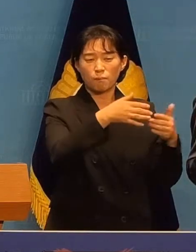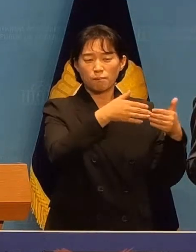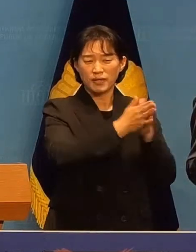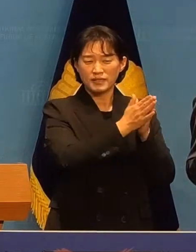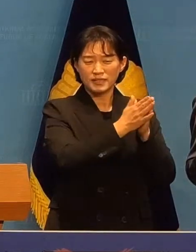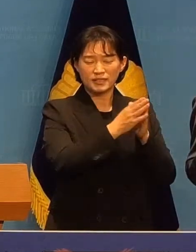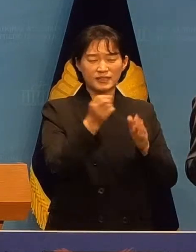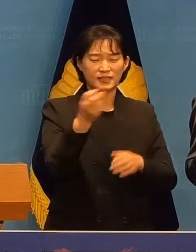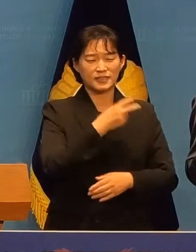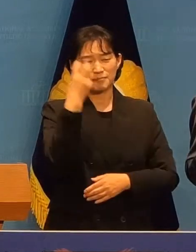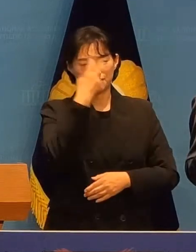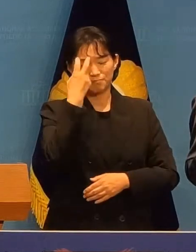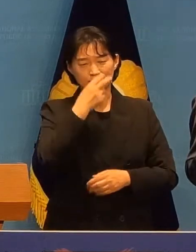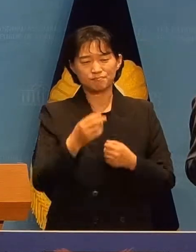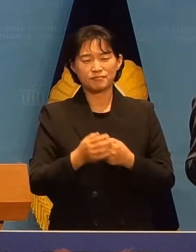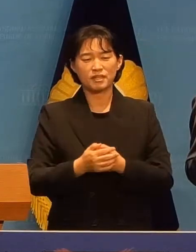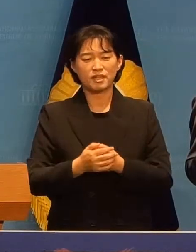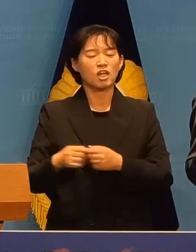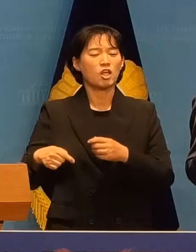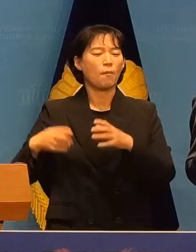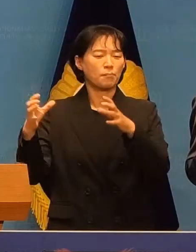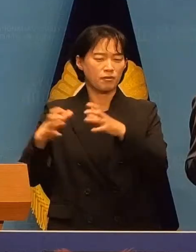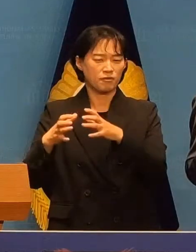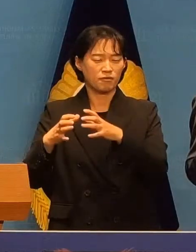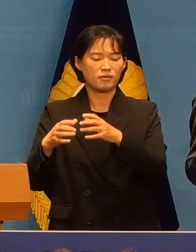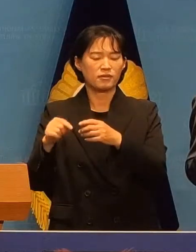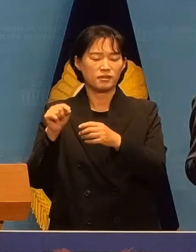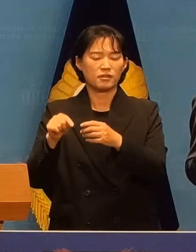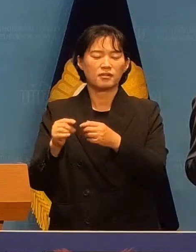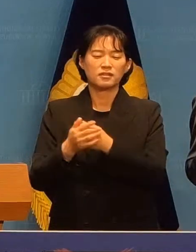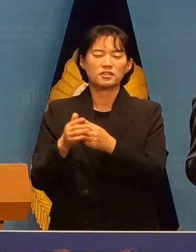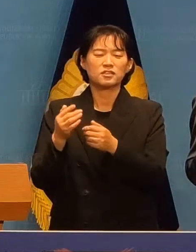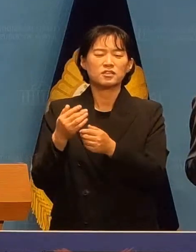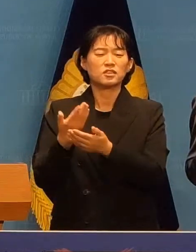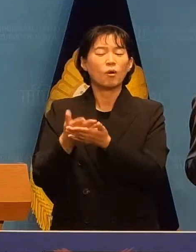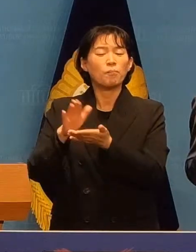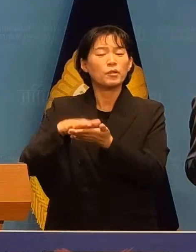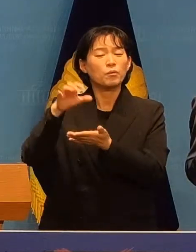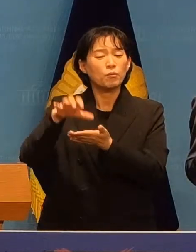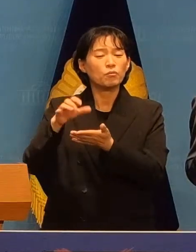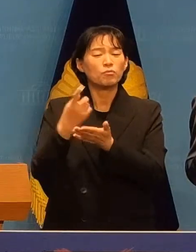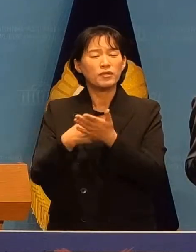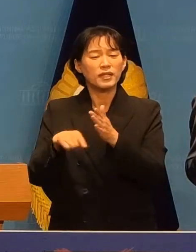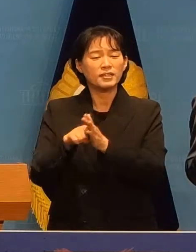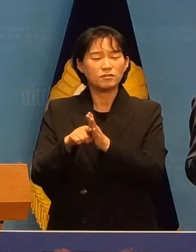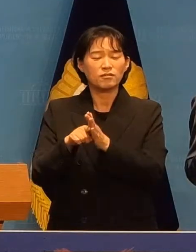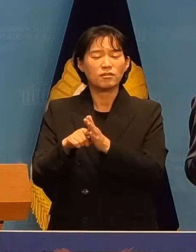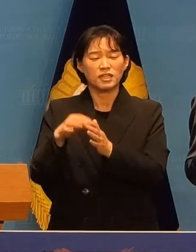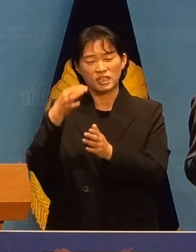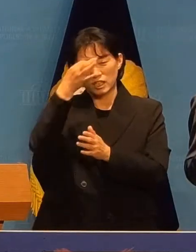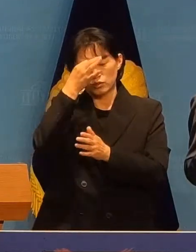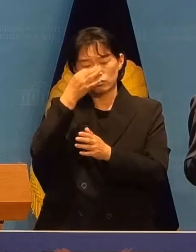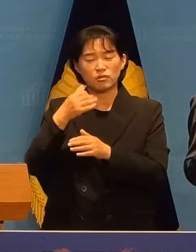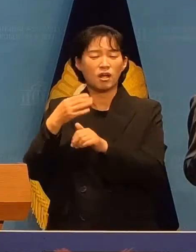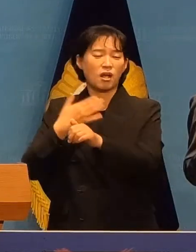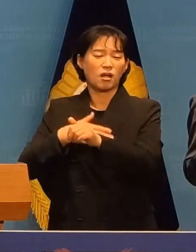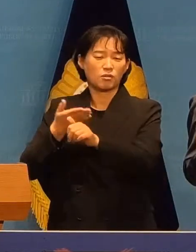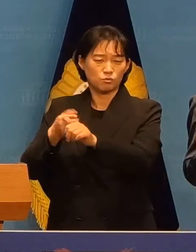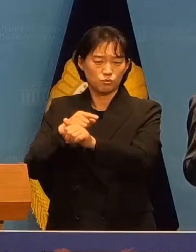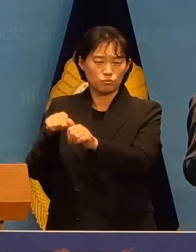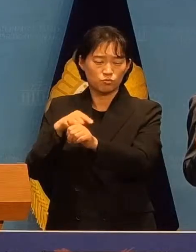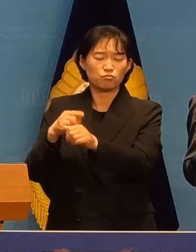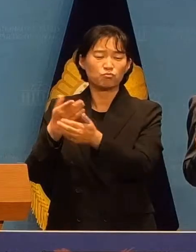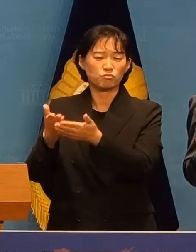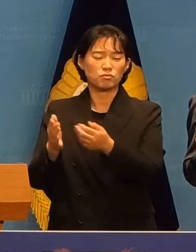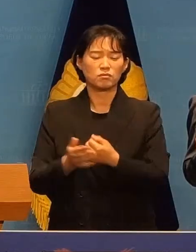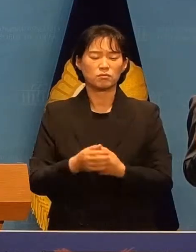둘째, 협력 정비업체를 위한 기술, 교육, 품질 지원 체계 유지. 셋째, 소비자